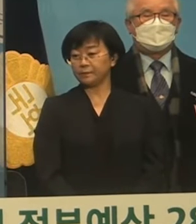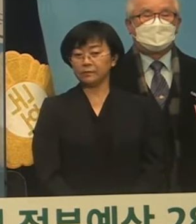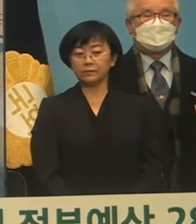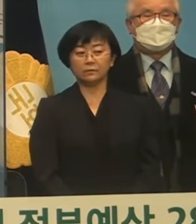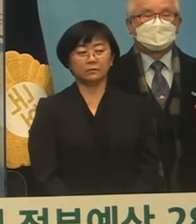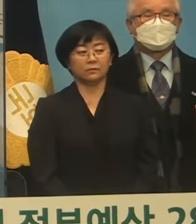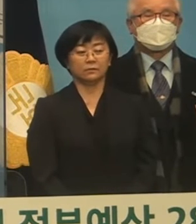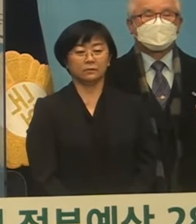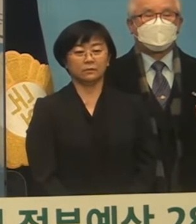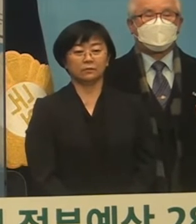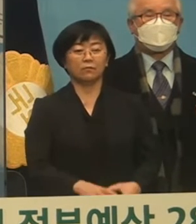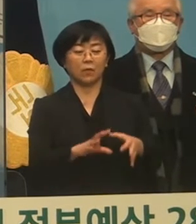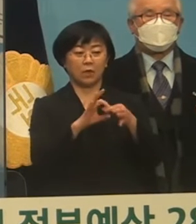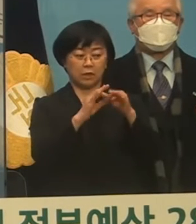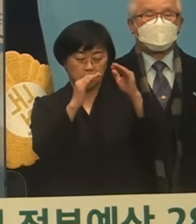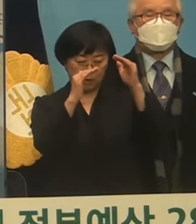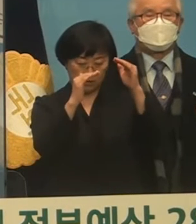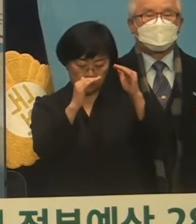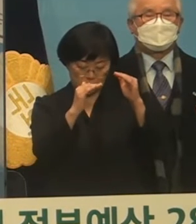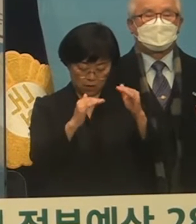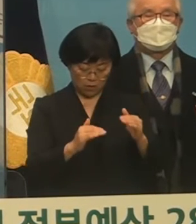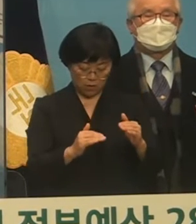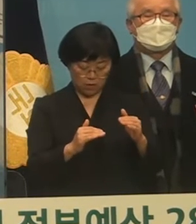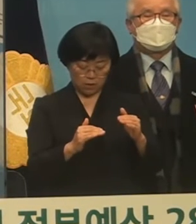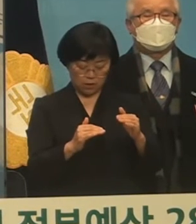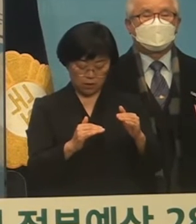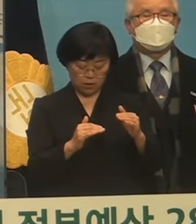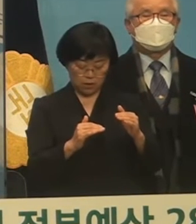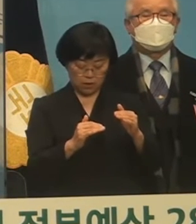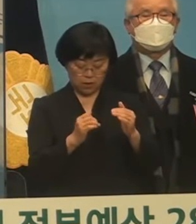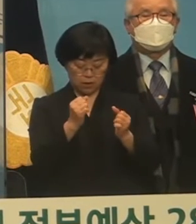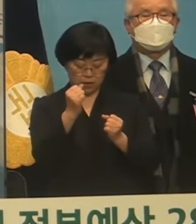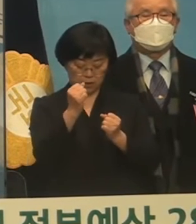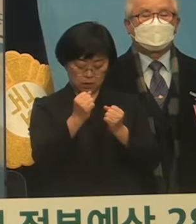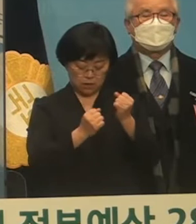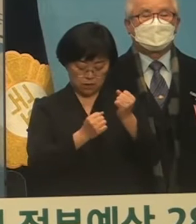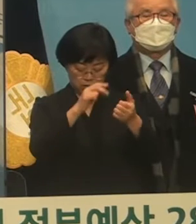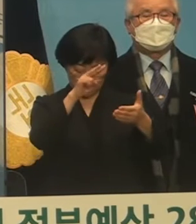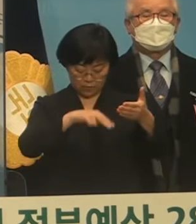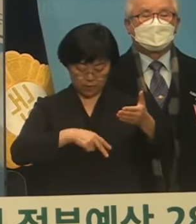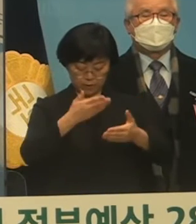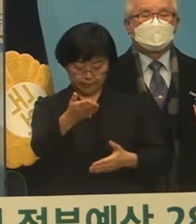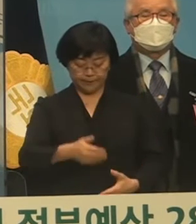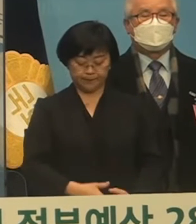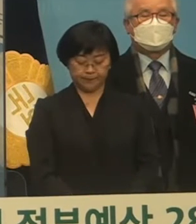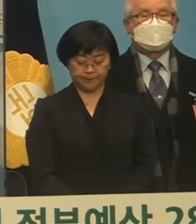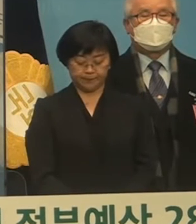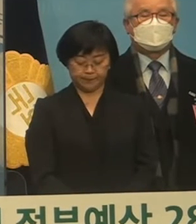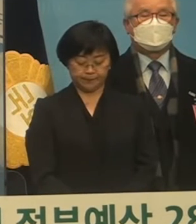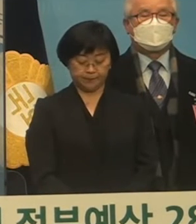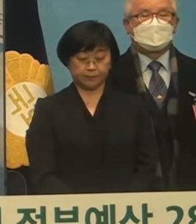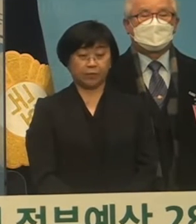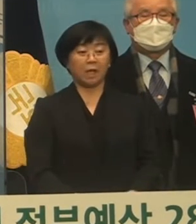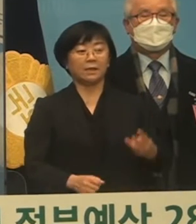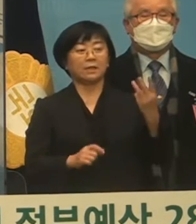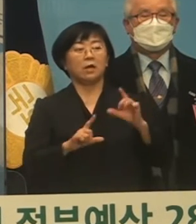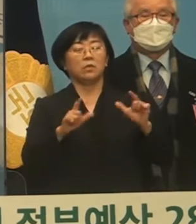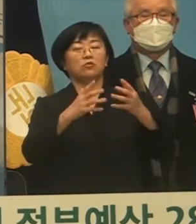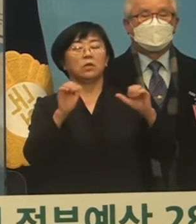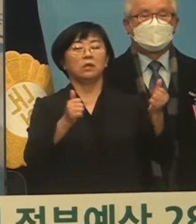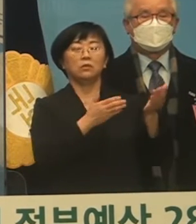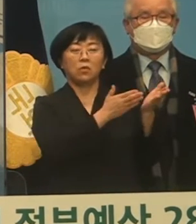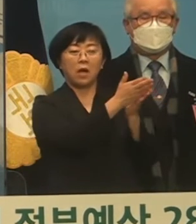그러면 관련된 이 기자회견문을 제가 읽도록 하겠습니다. 지난 3일